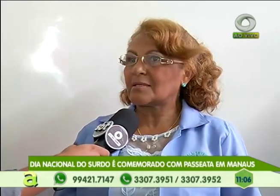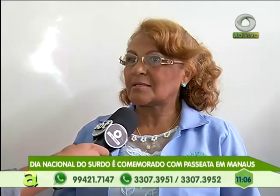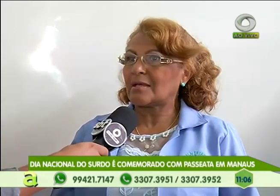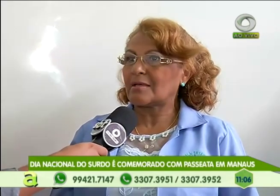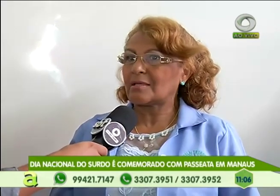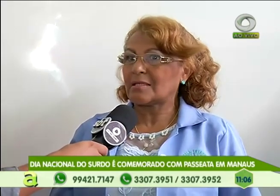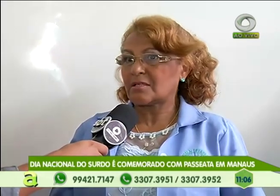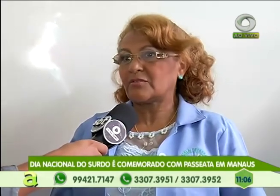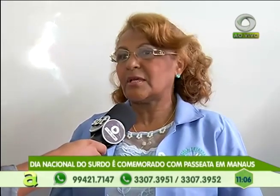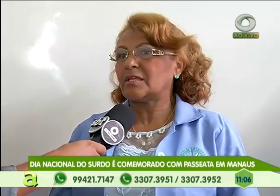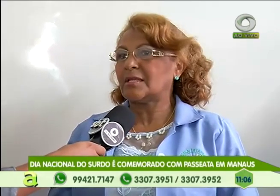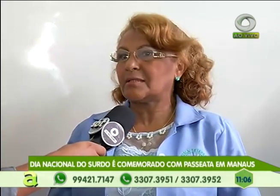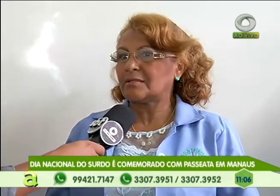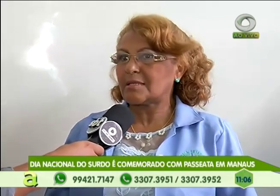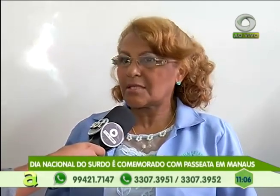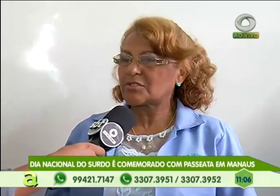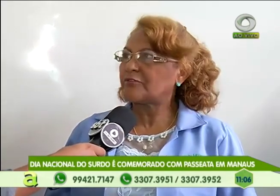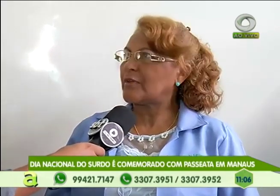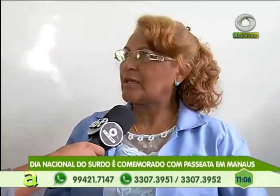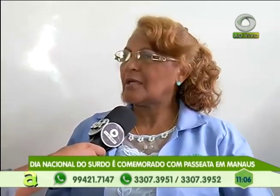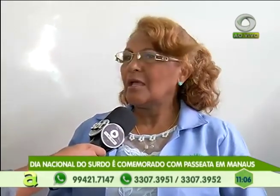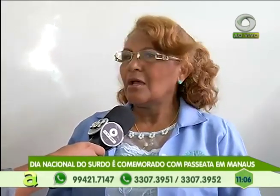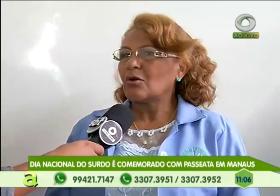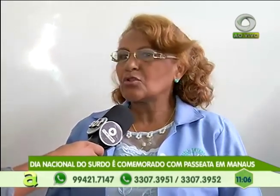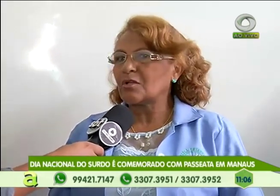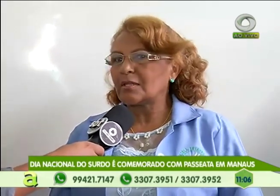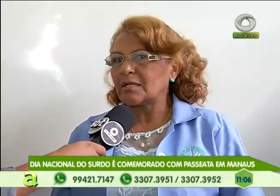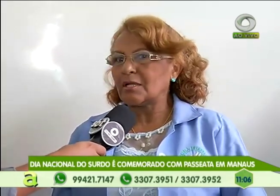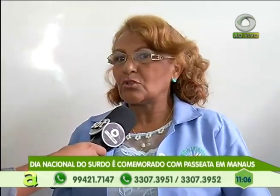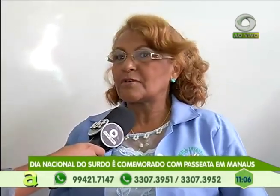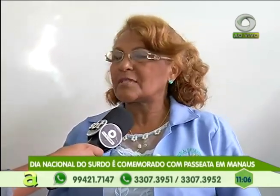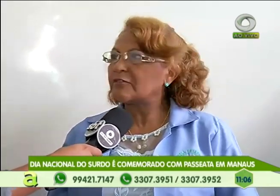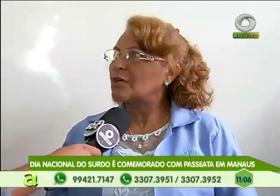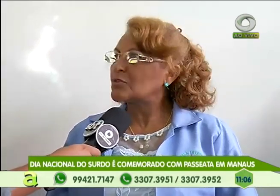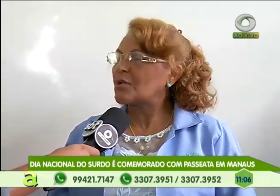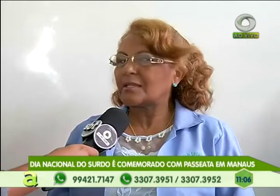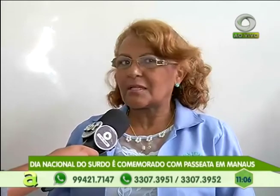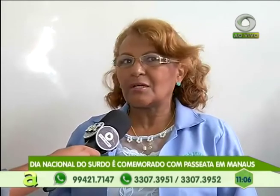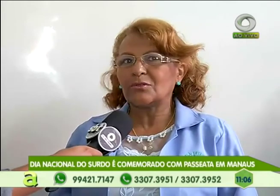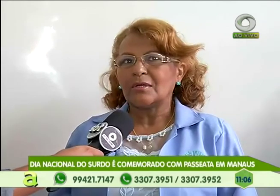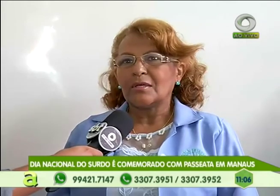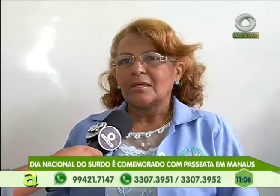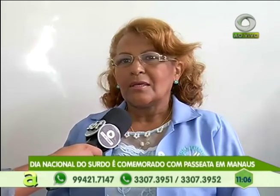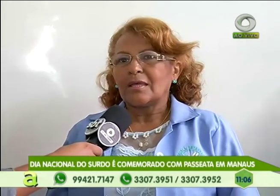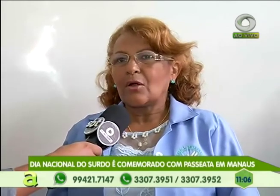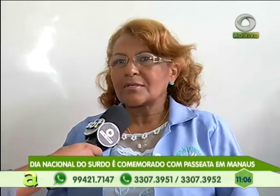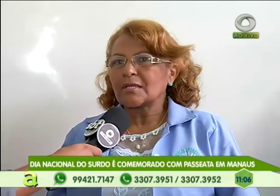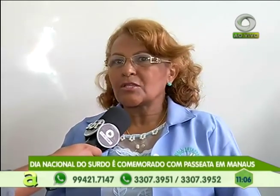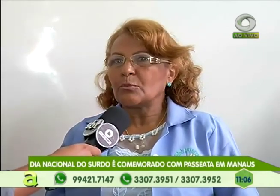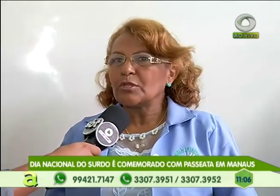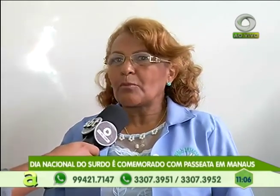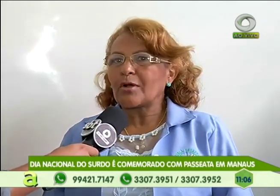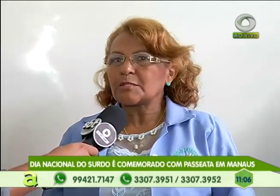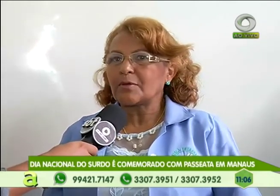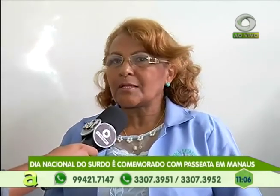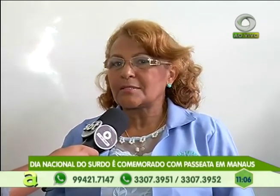atividades desde a sexta-feira, com o Soletrando. Hoje vai ser a final do Soletrando. E é algo assim, que eles estão muito empolgados, porque eles